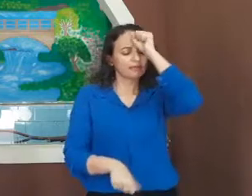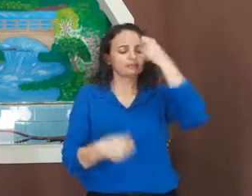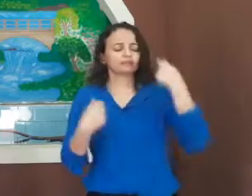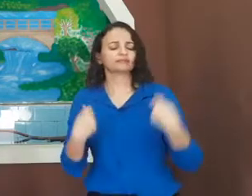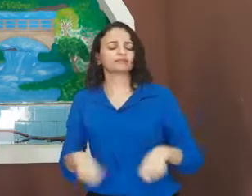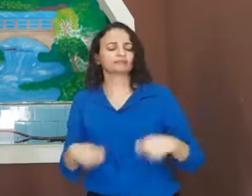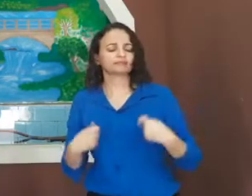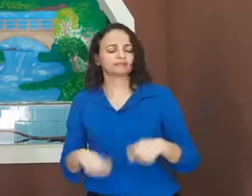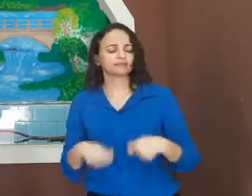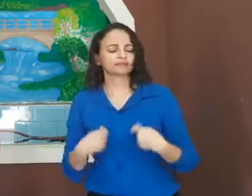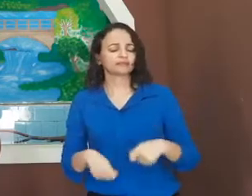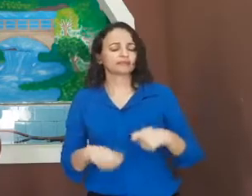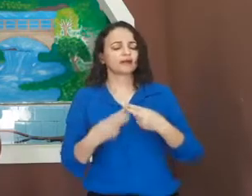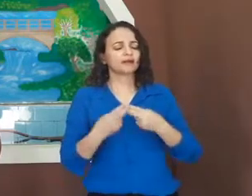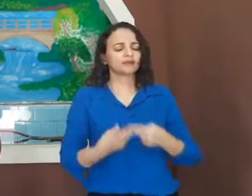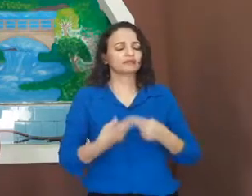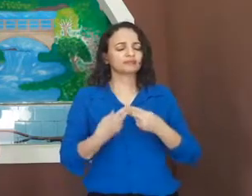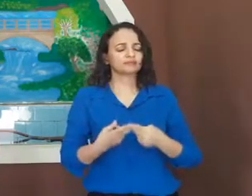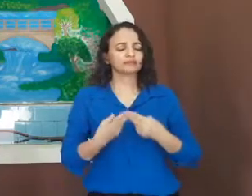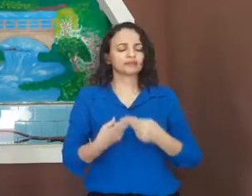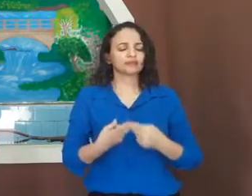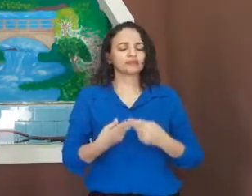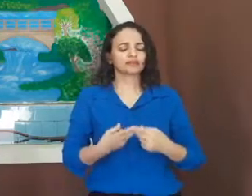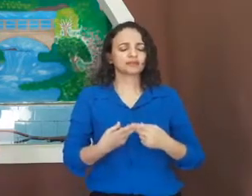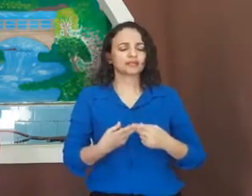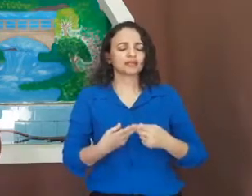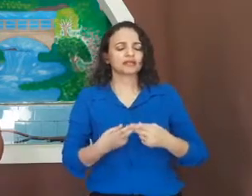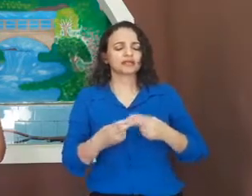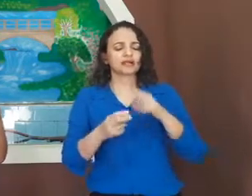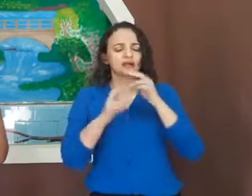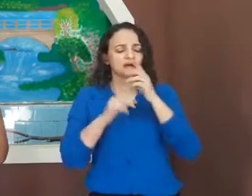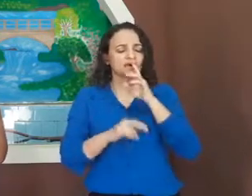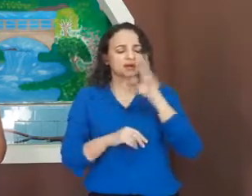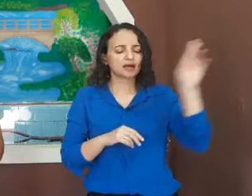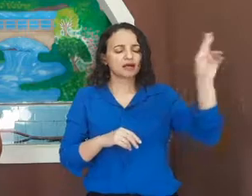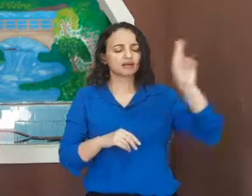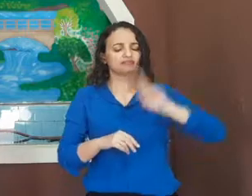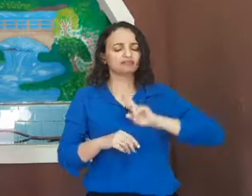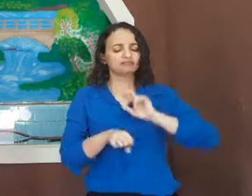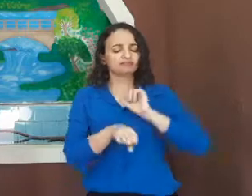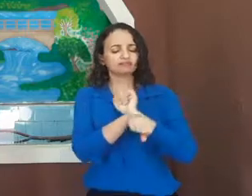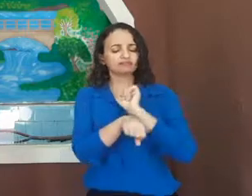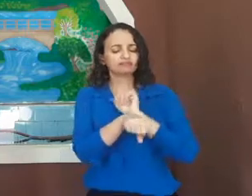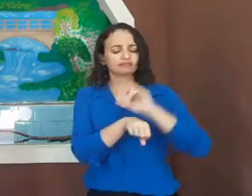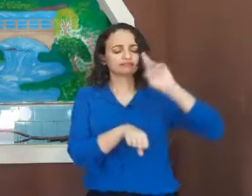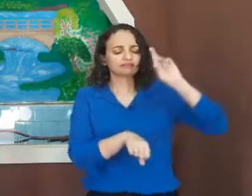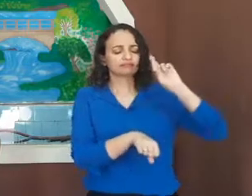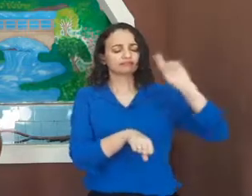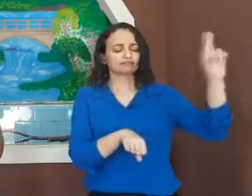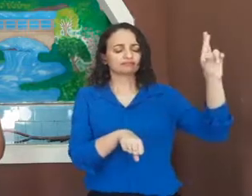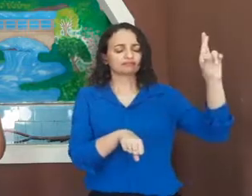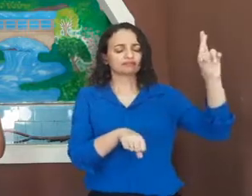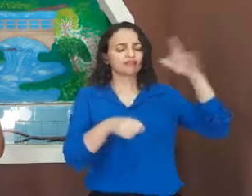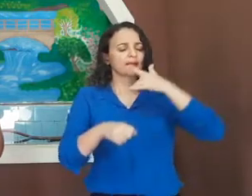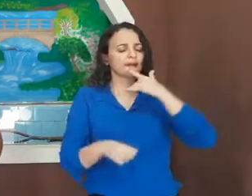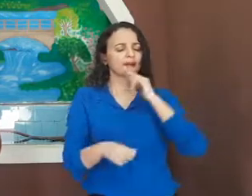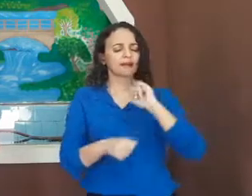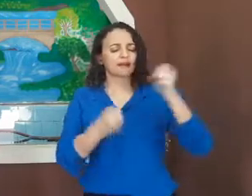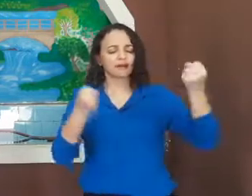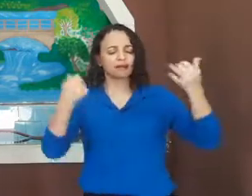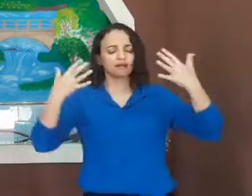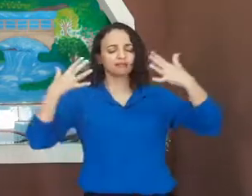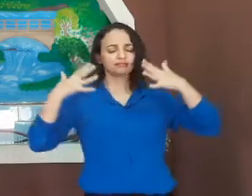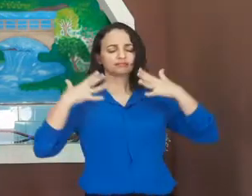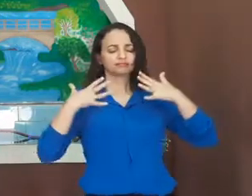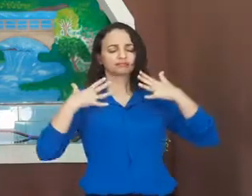dia mais, ter paciência e esperar no Senhor, porque nós sabemos que o Senhor é o nosso Deus. Pai, vem nos abençoar,